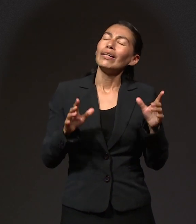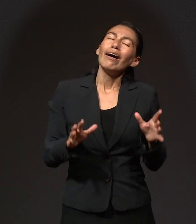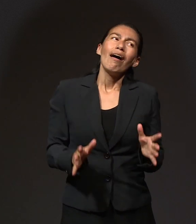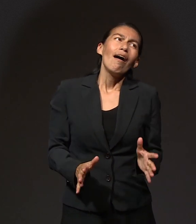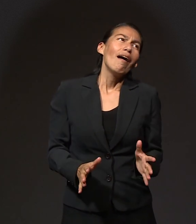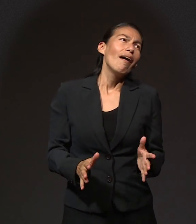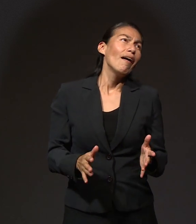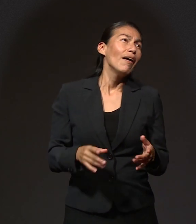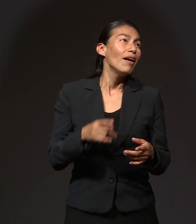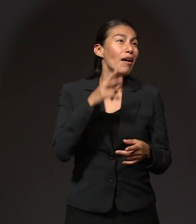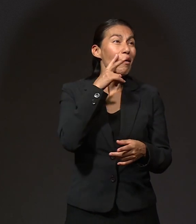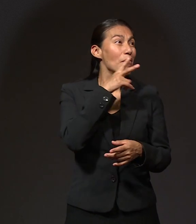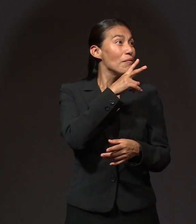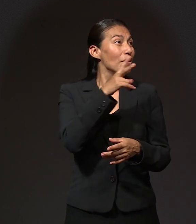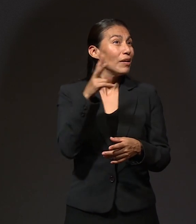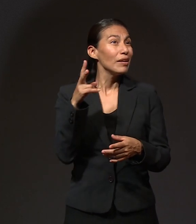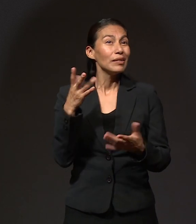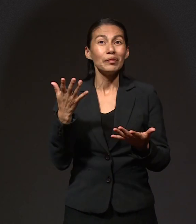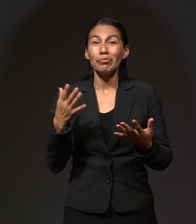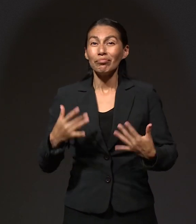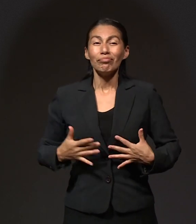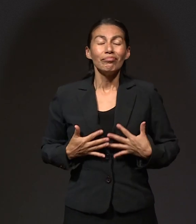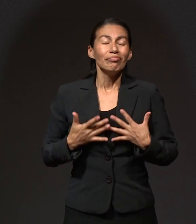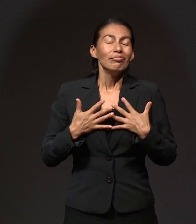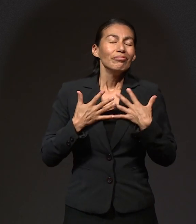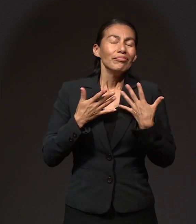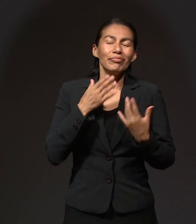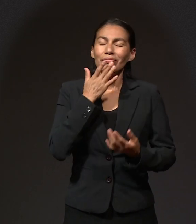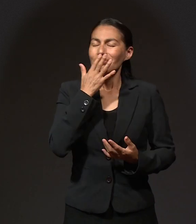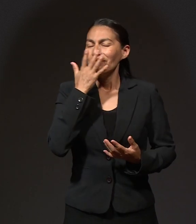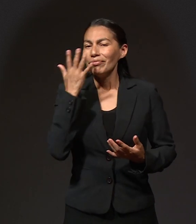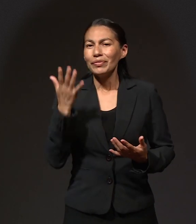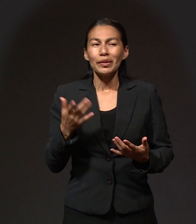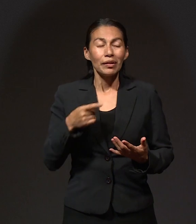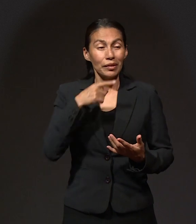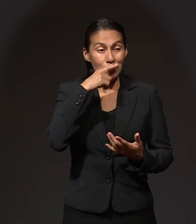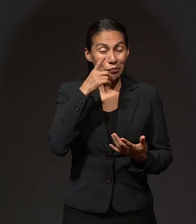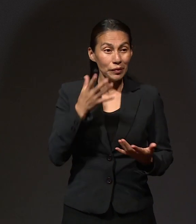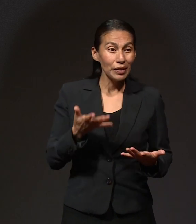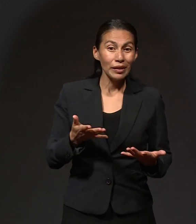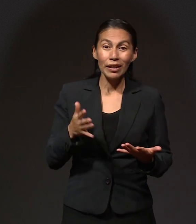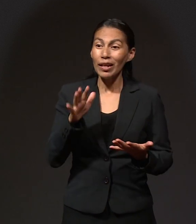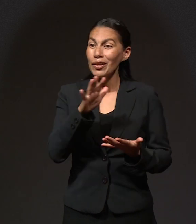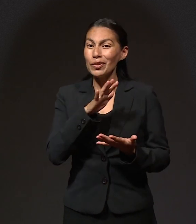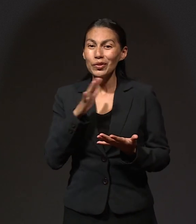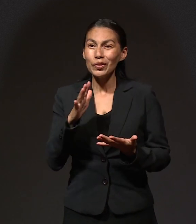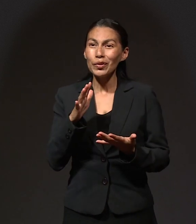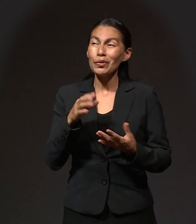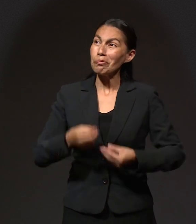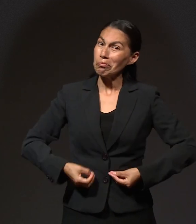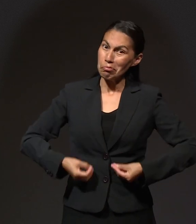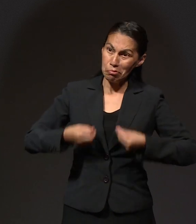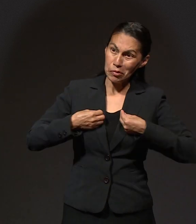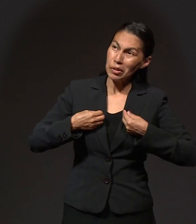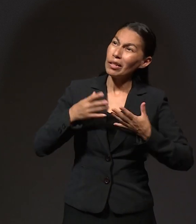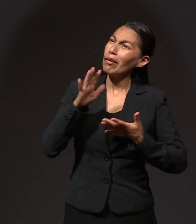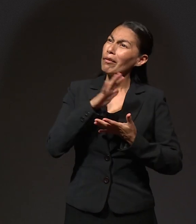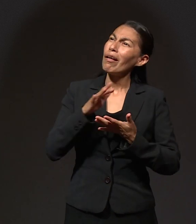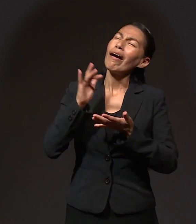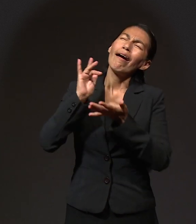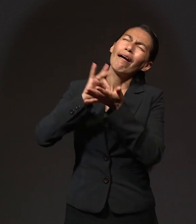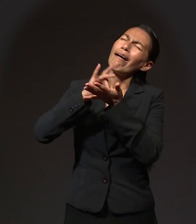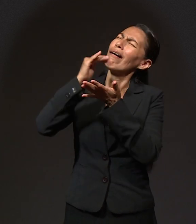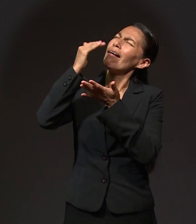Imagínate que por cada situación que pasas, Dios está contigo, no te dejará ni te